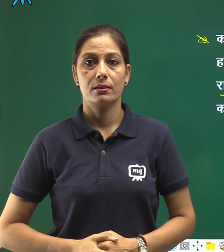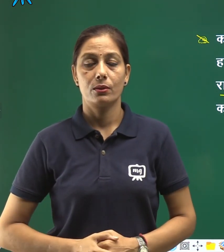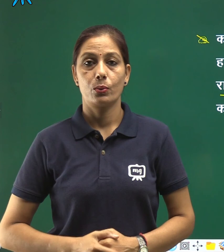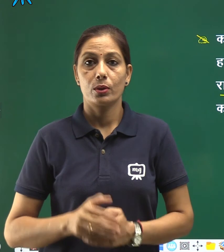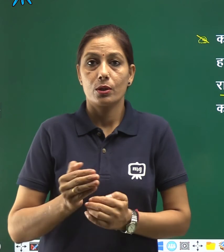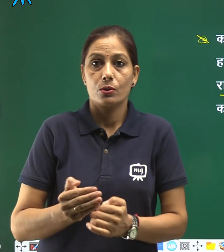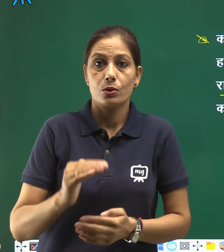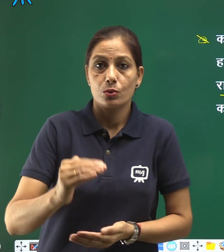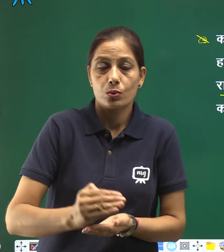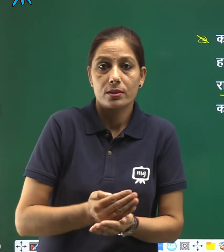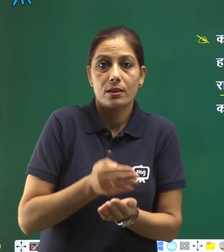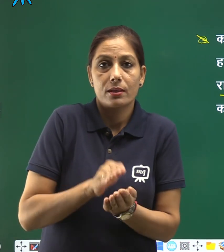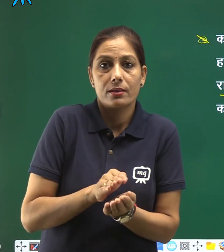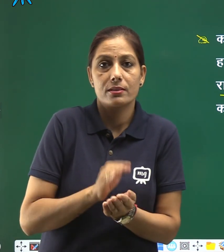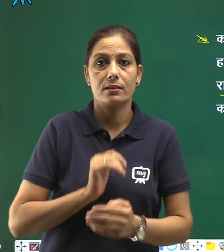उनकी सुरक्षा करनी चाहिए।